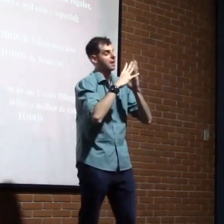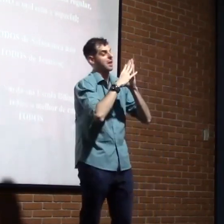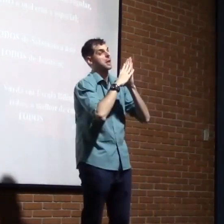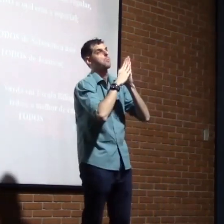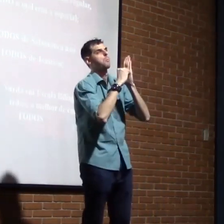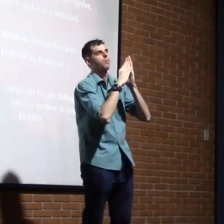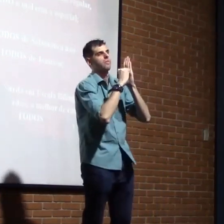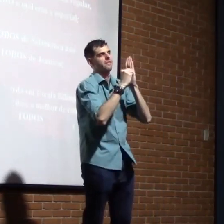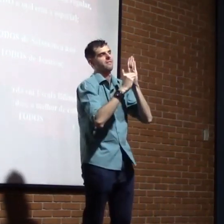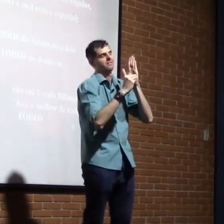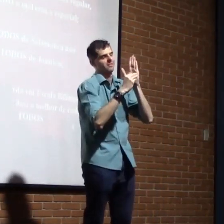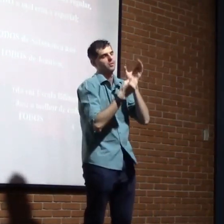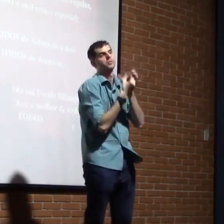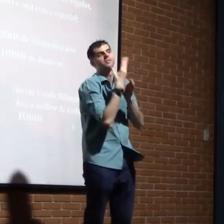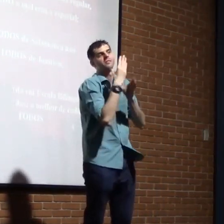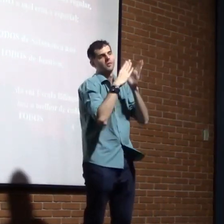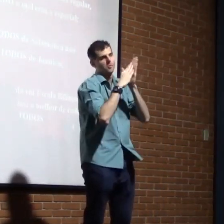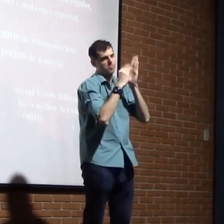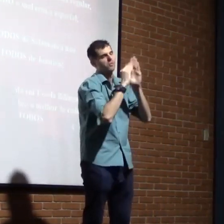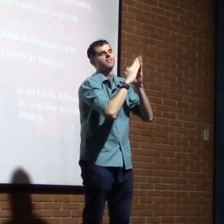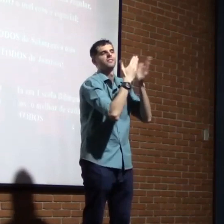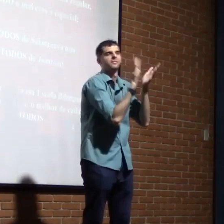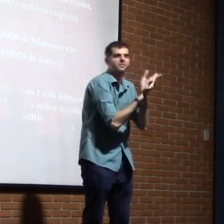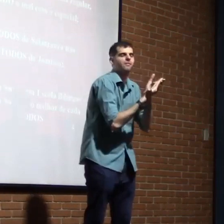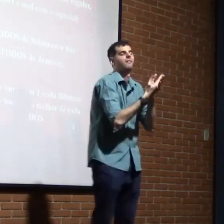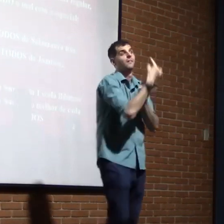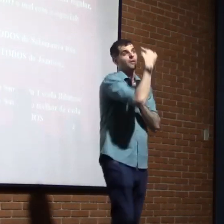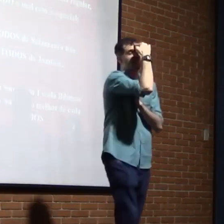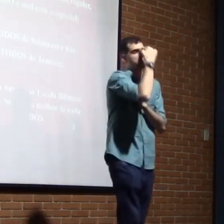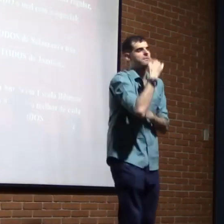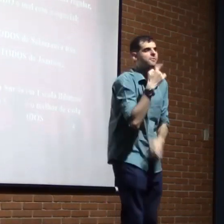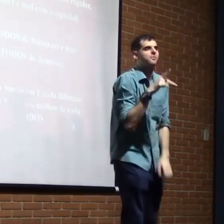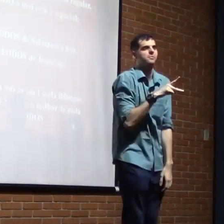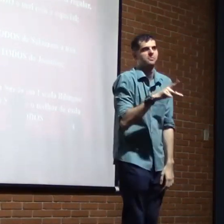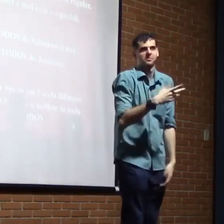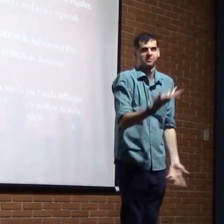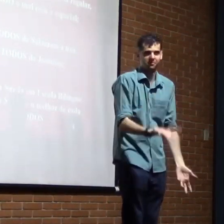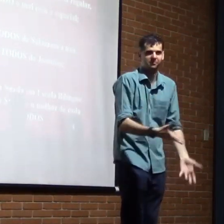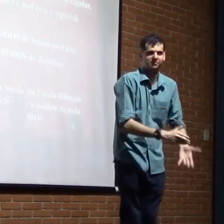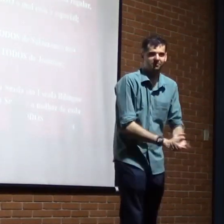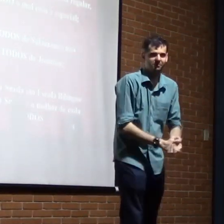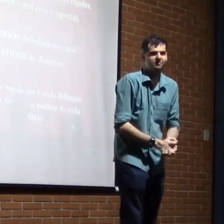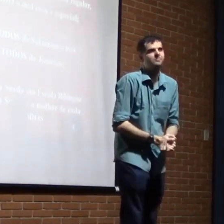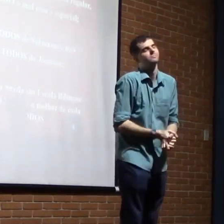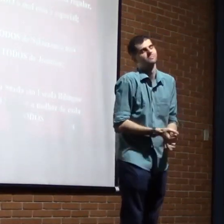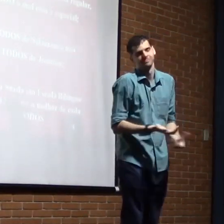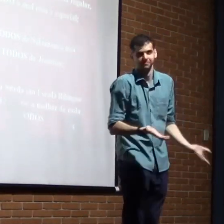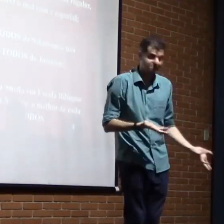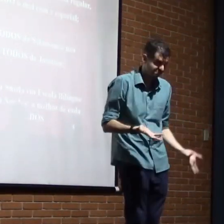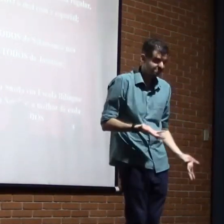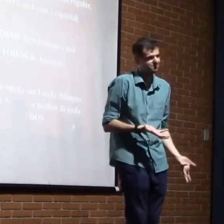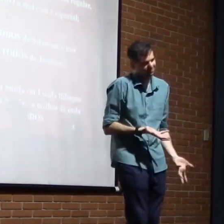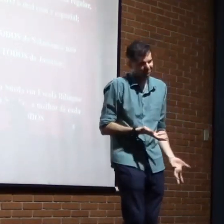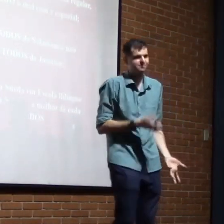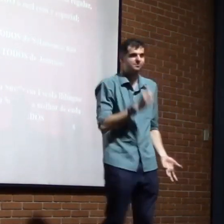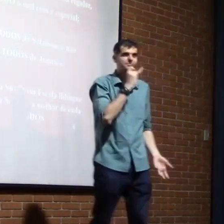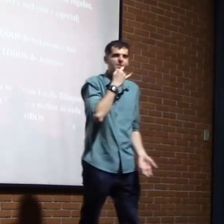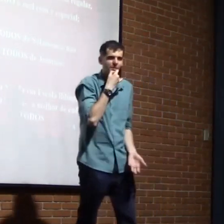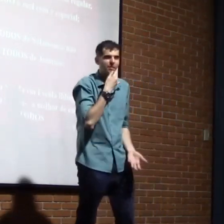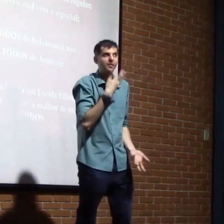Eu me lembro. Por quê? O motivo está justamente nessa questão do modelo tradicional, do perfil do professor, né? Criado nessa